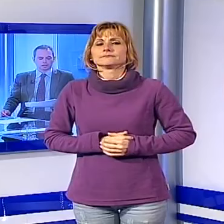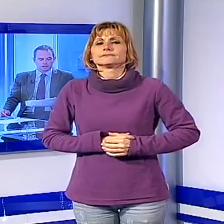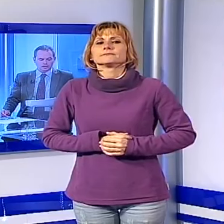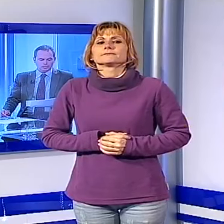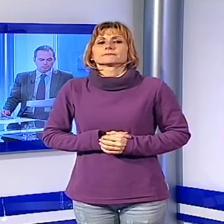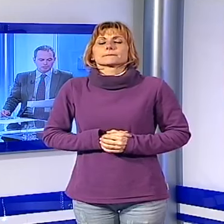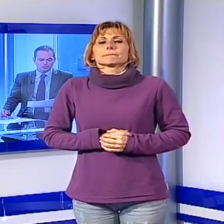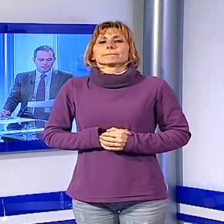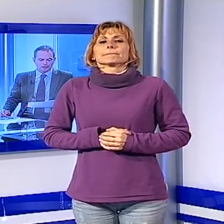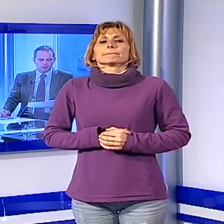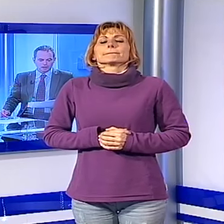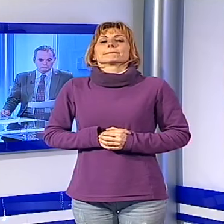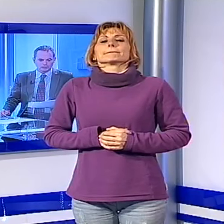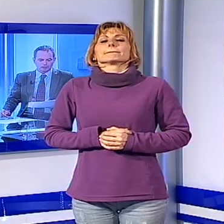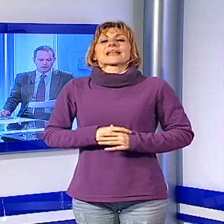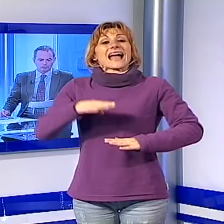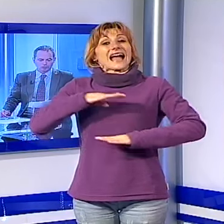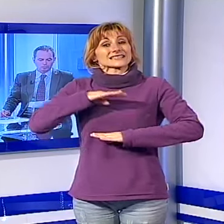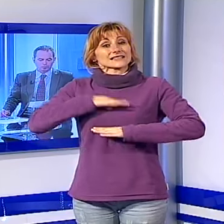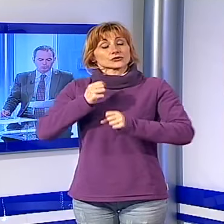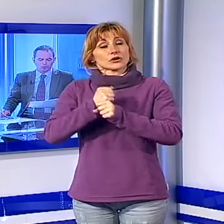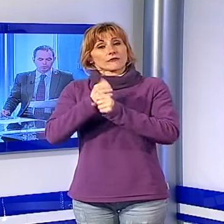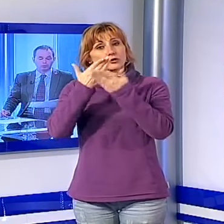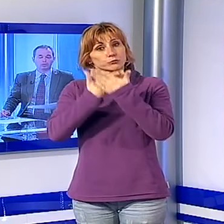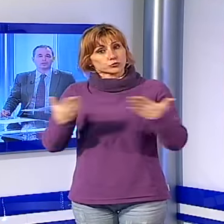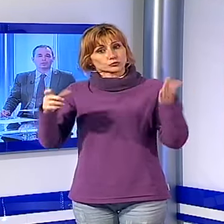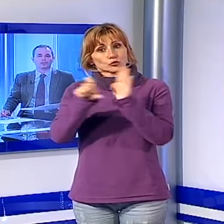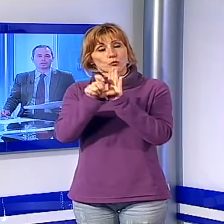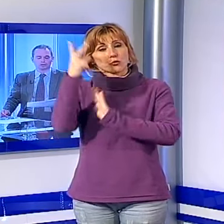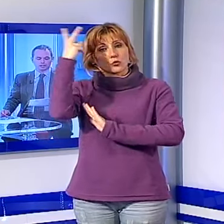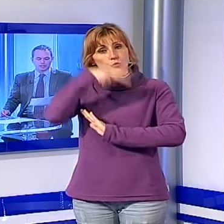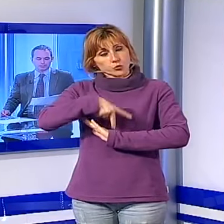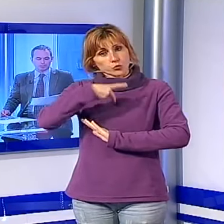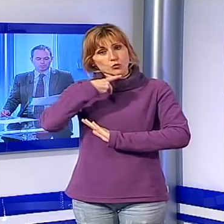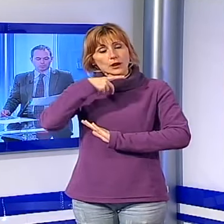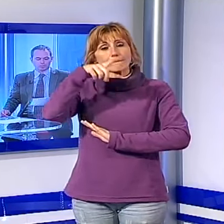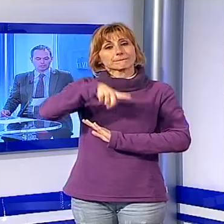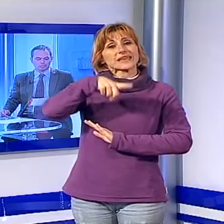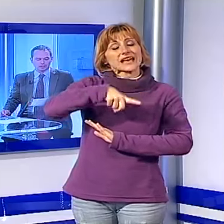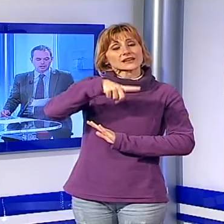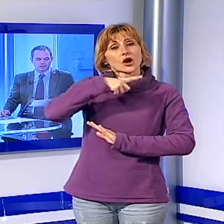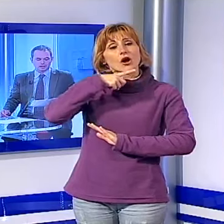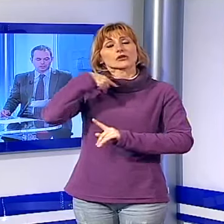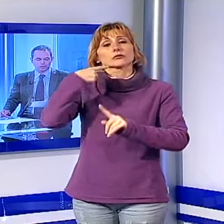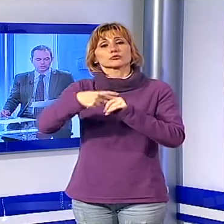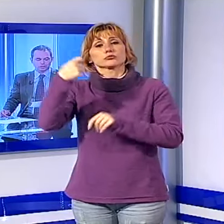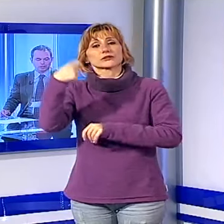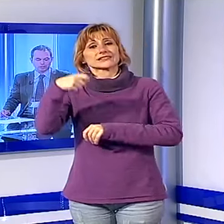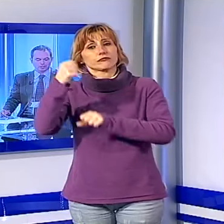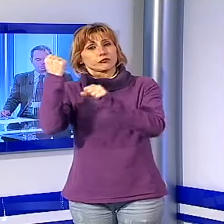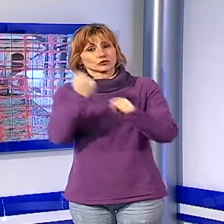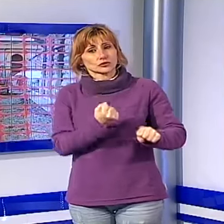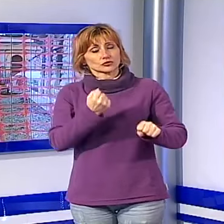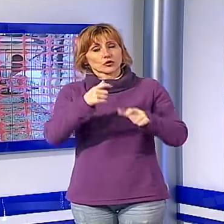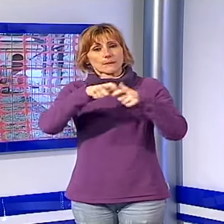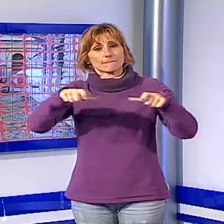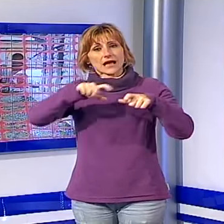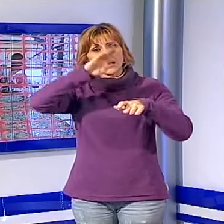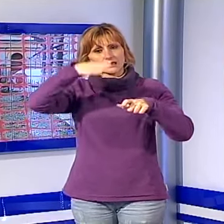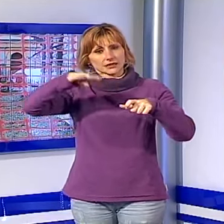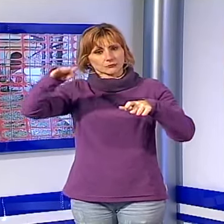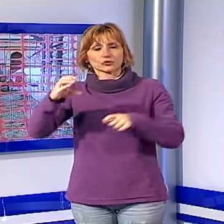È stato presentato dall'assessore ai lavori pubblici del comune di Lucca Francesca Pierotti dal presidente della Fondazione Banca del Monte